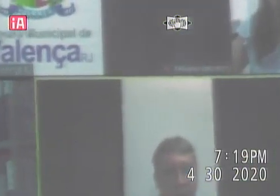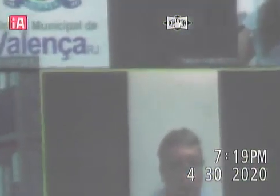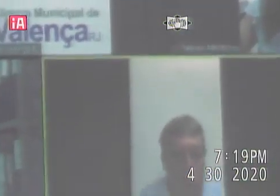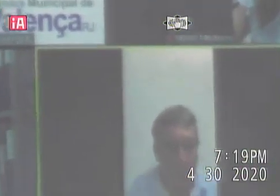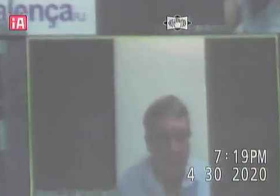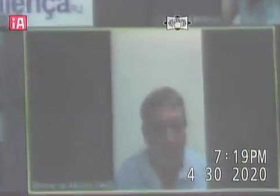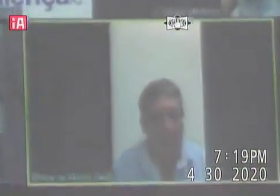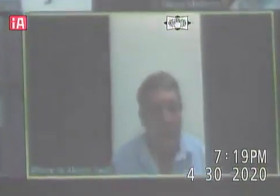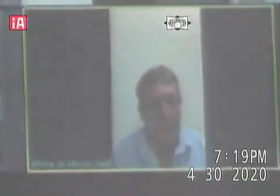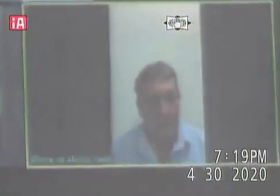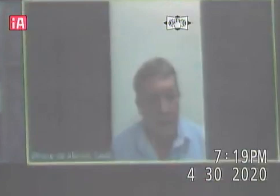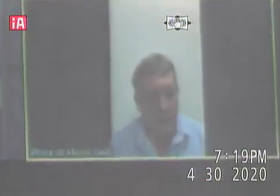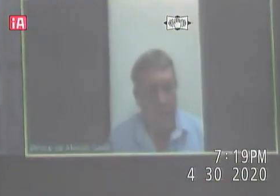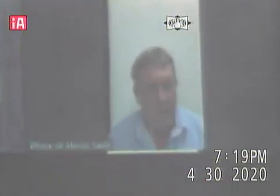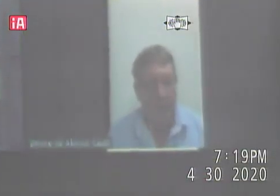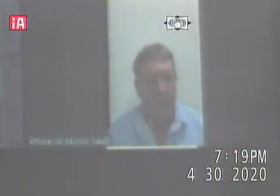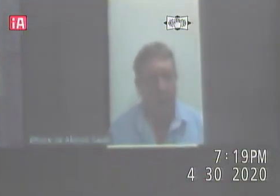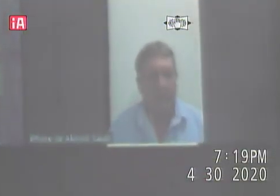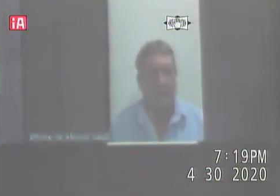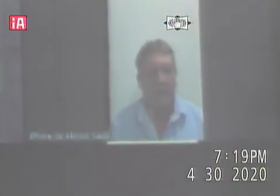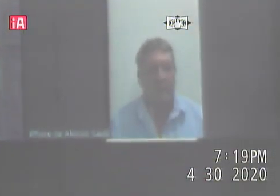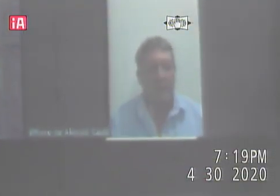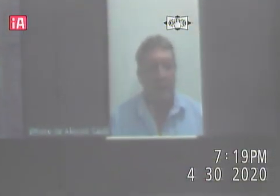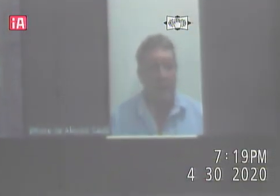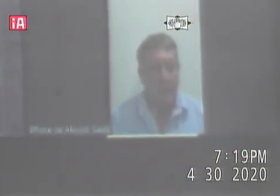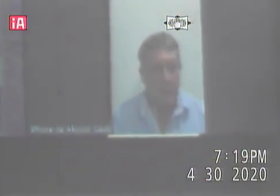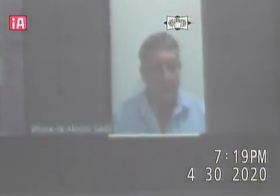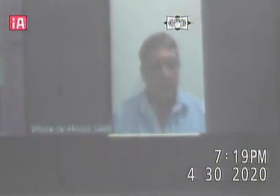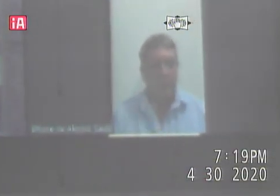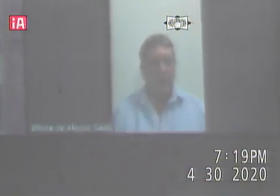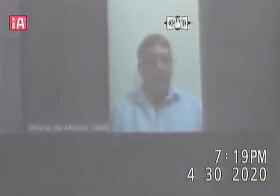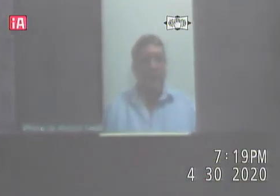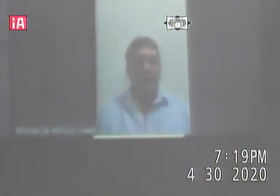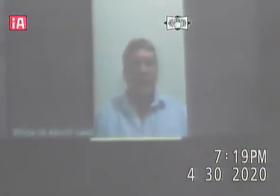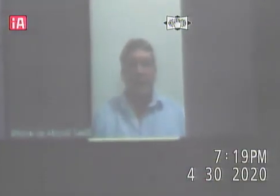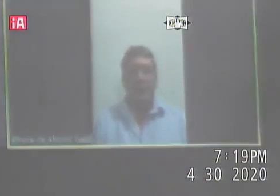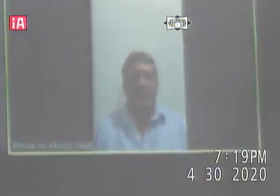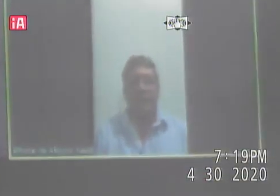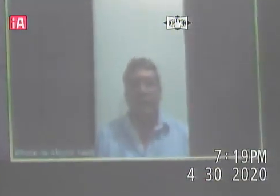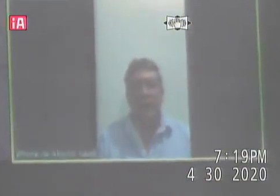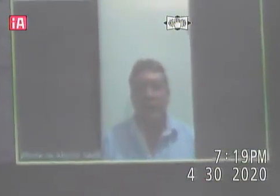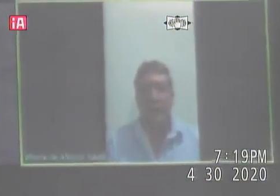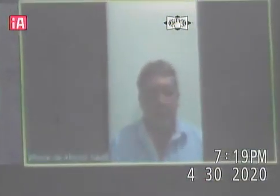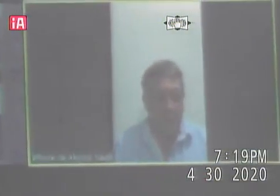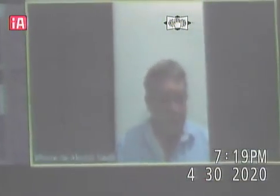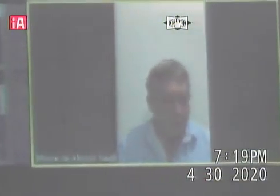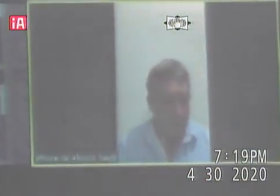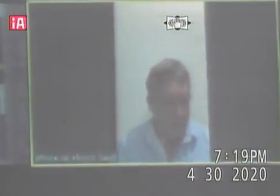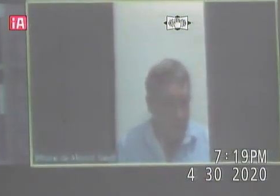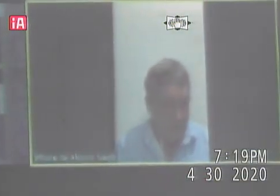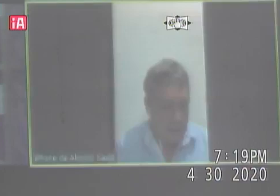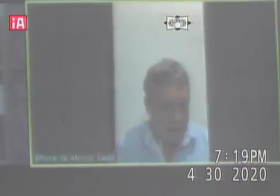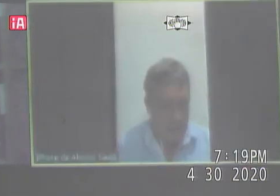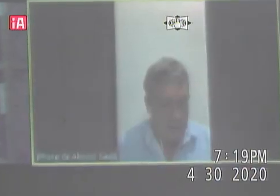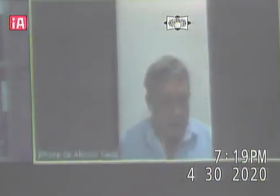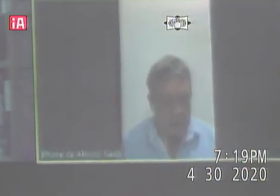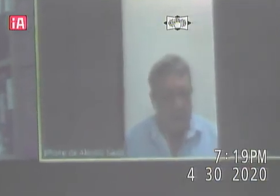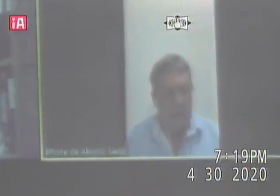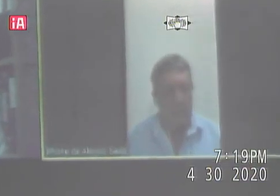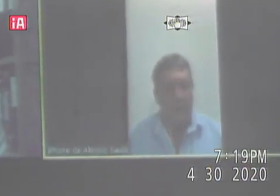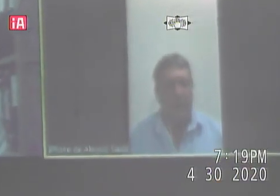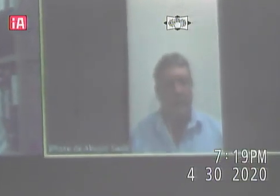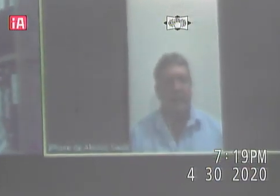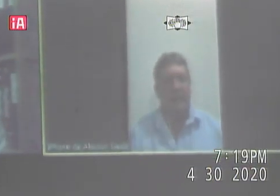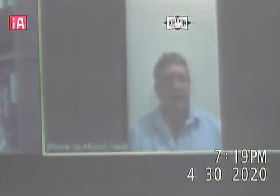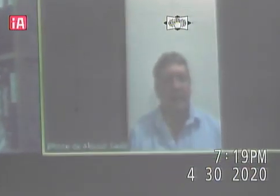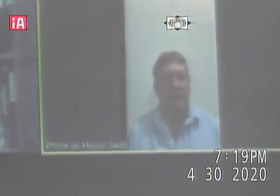mas eu estava representando a Câmara. Segundo, eu queria falar sobre a situação